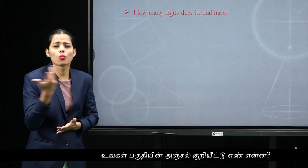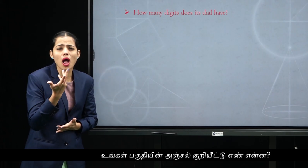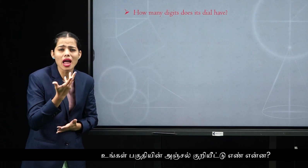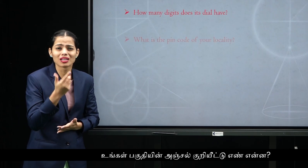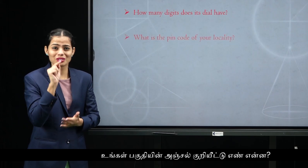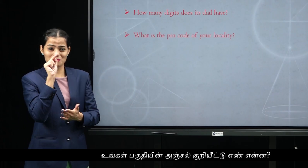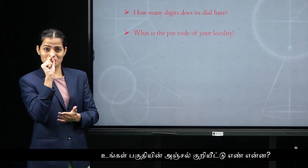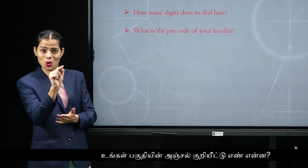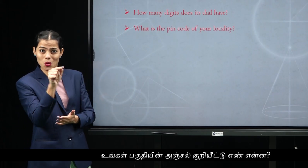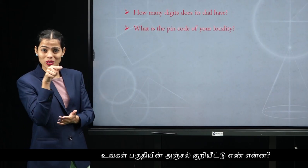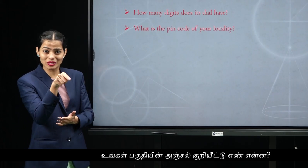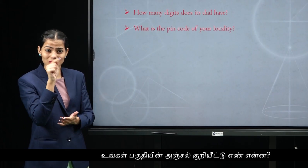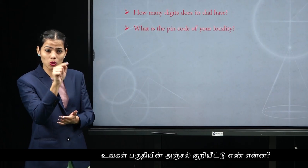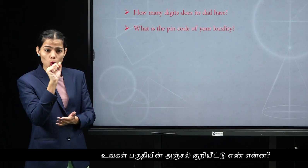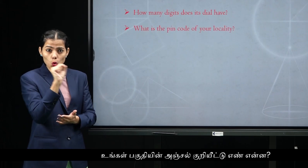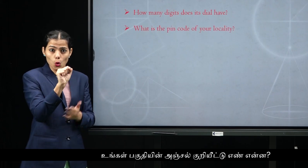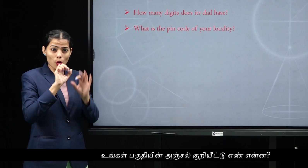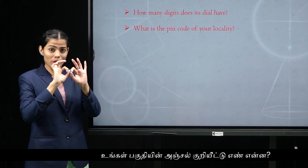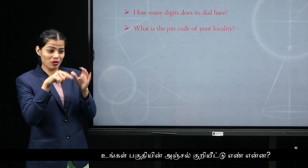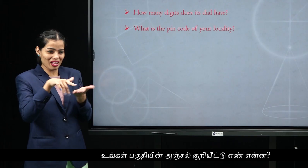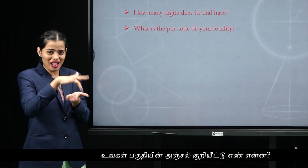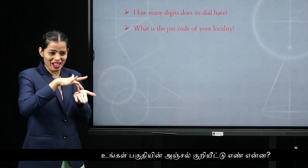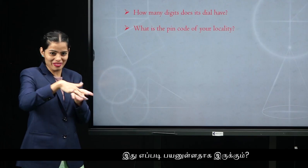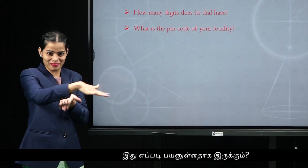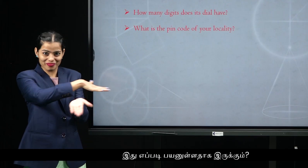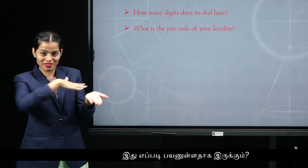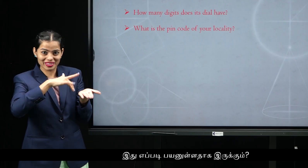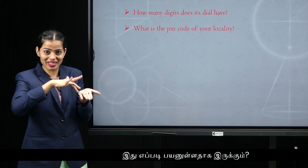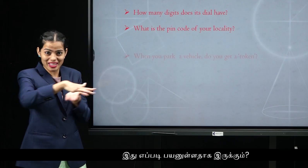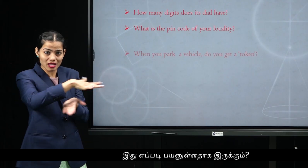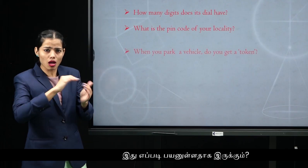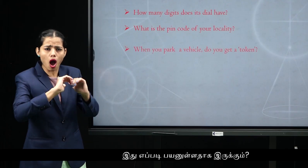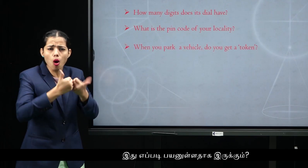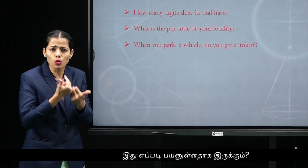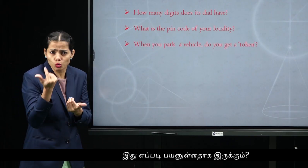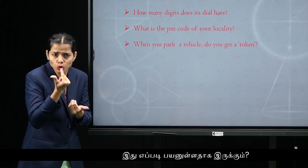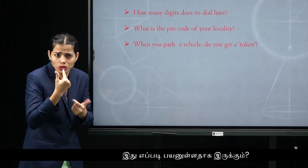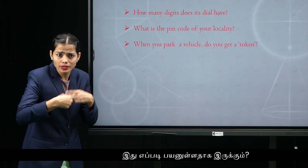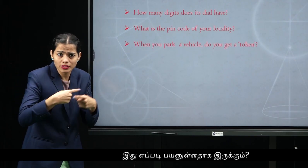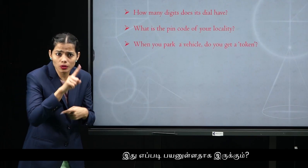உங்கள் பகுதியின் அஞ்சல் குறியீட்டு எண் என்ன? இது எப்படி பயனுள்ளதாக இருக்கும்?